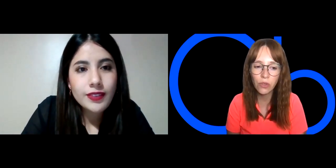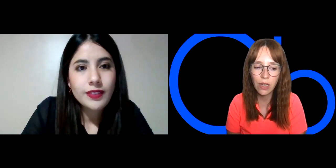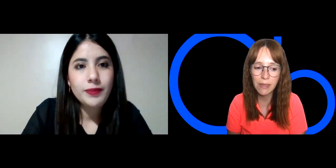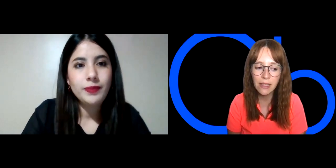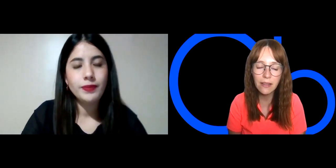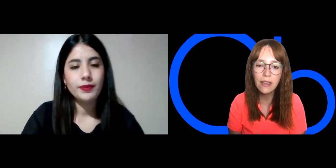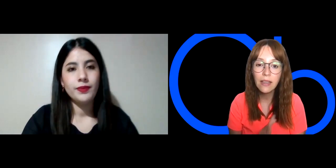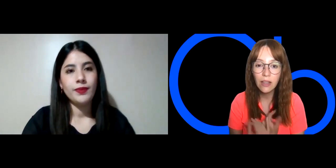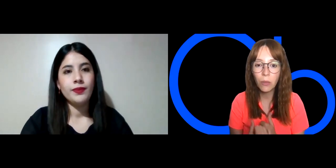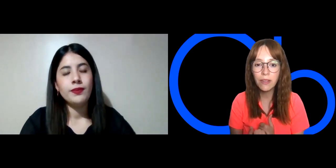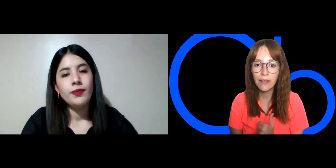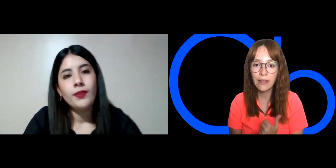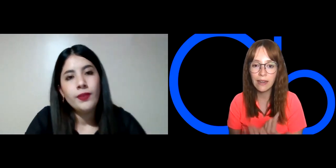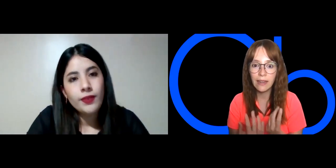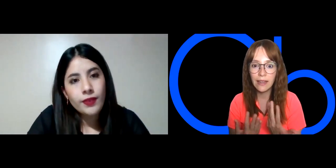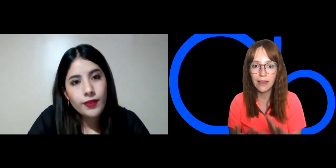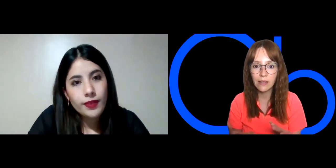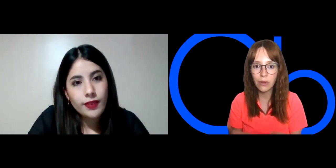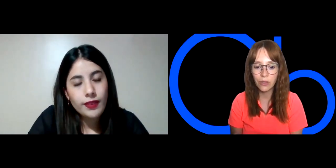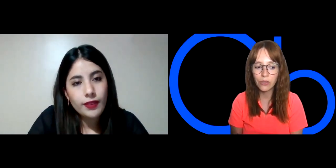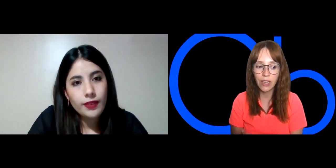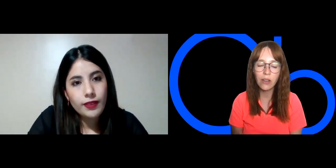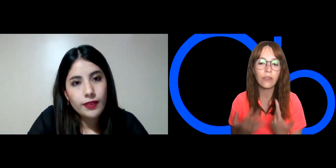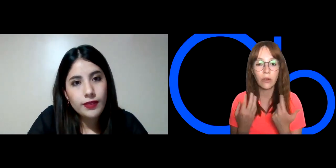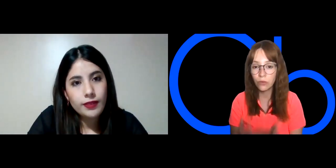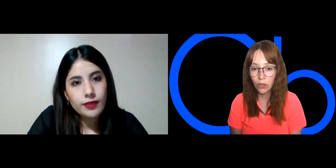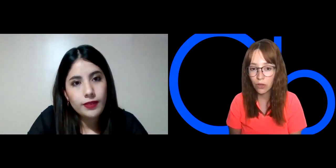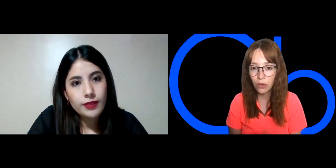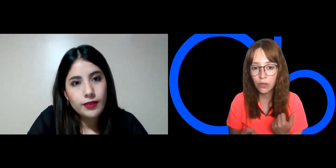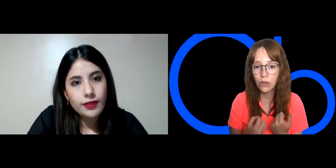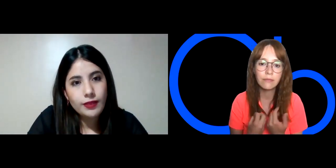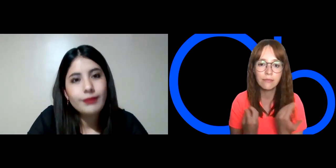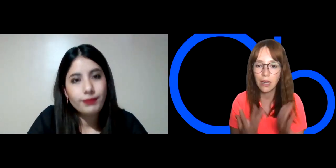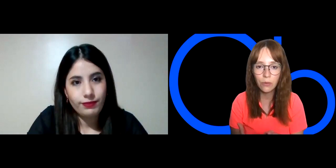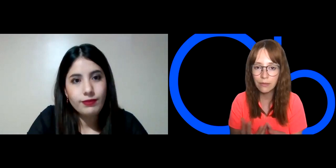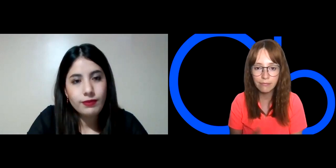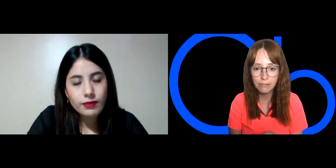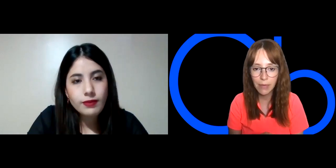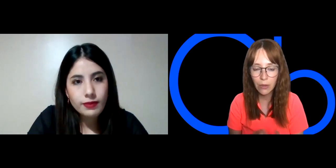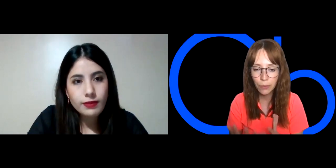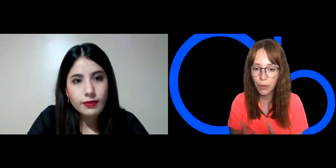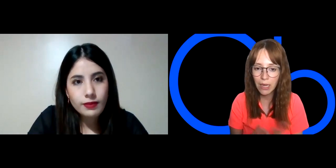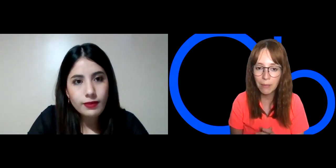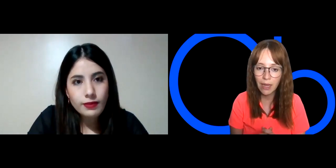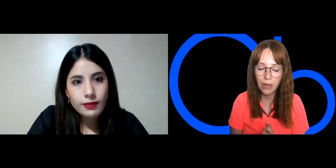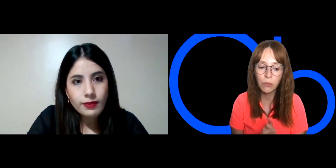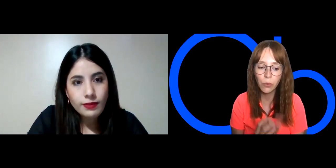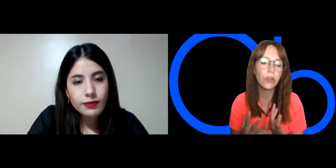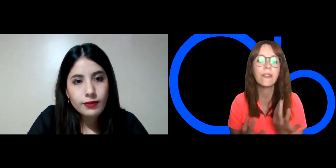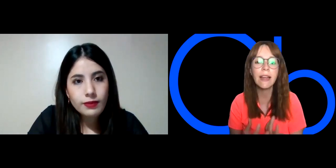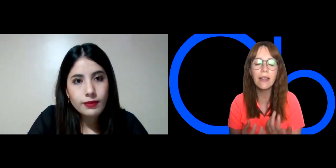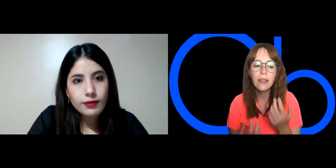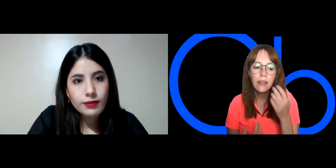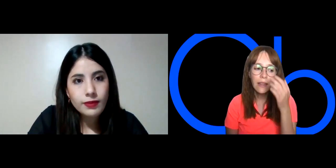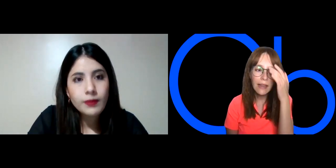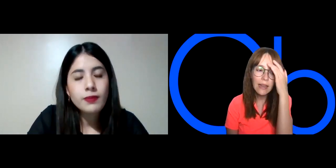comunicarnos con el paciente y cómo entenderle cuando nos llega con algún dolor, con algún problema